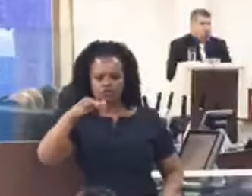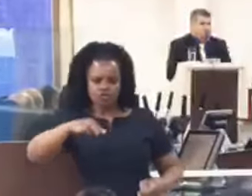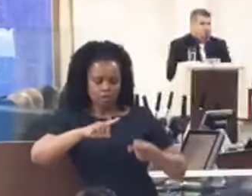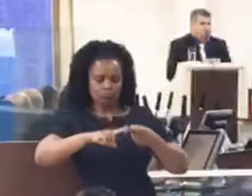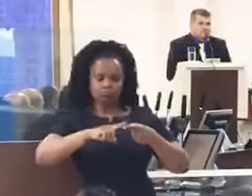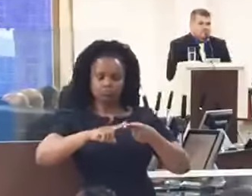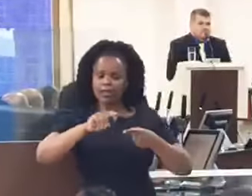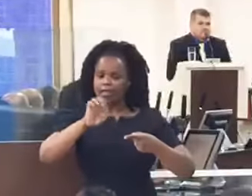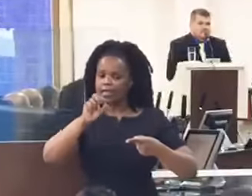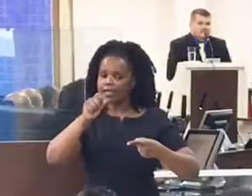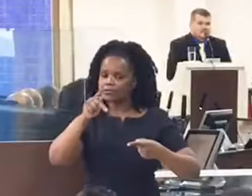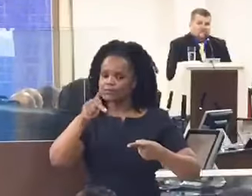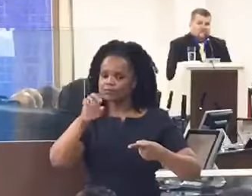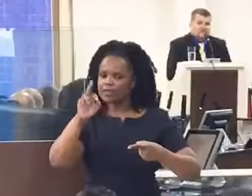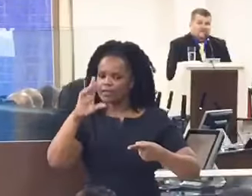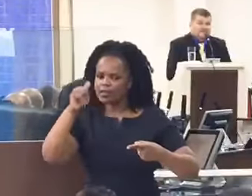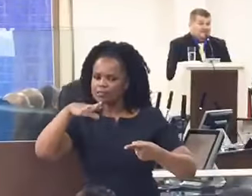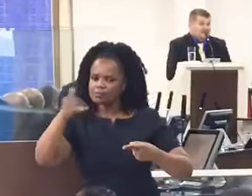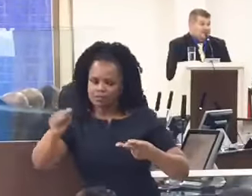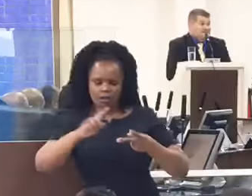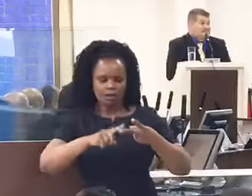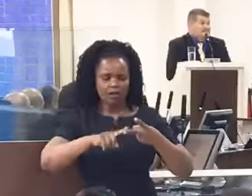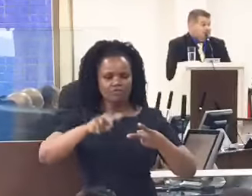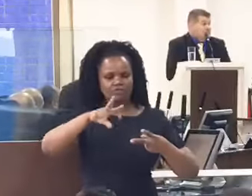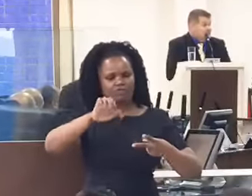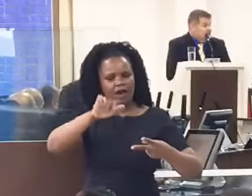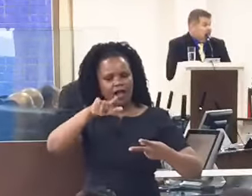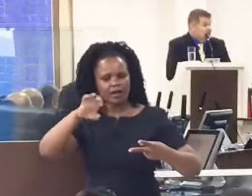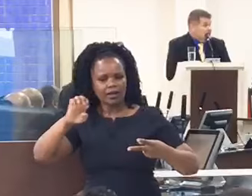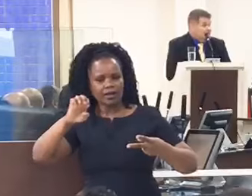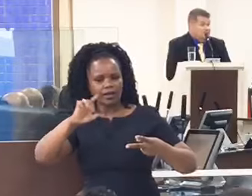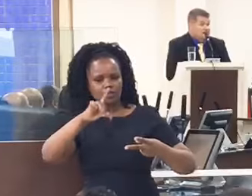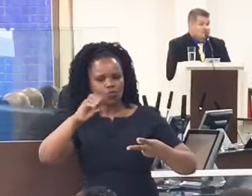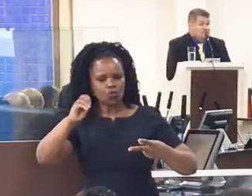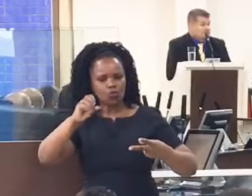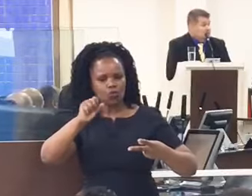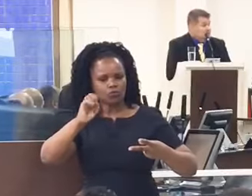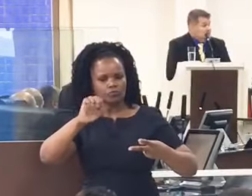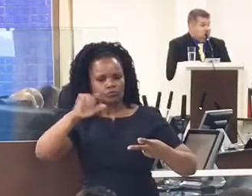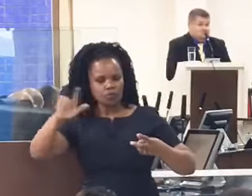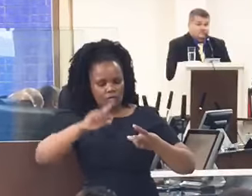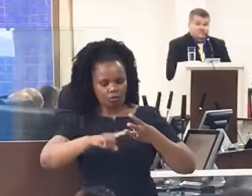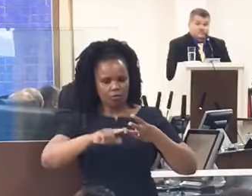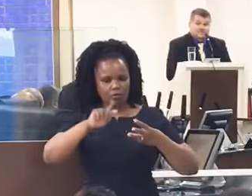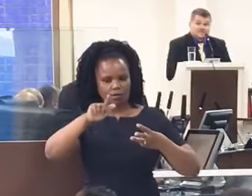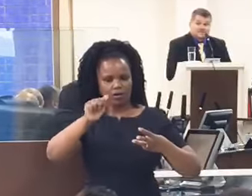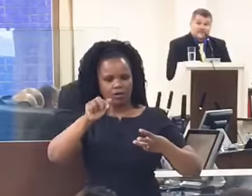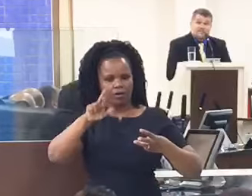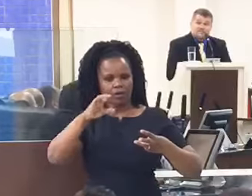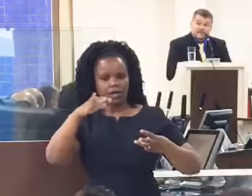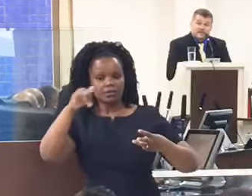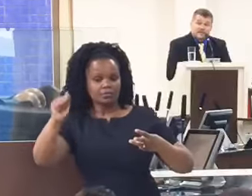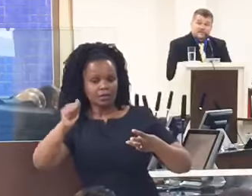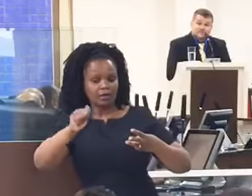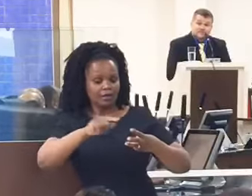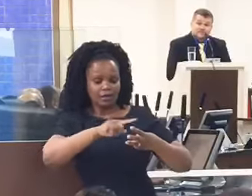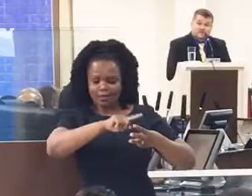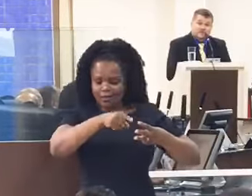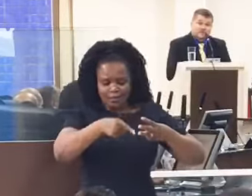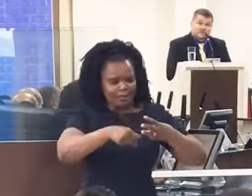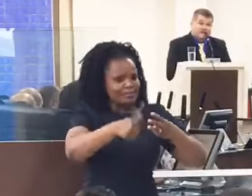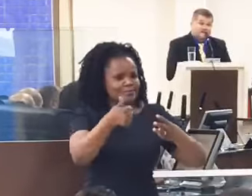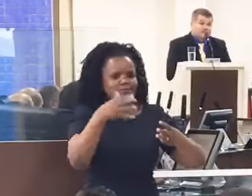Vale do Sol e Vila Garcia. Praticamente 100% daqueles bairros serão asfaltados. 100% daquela